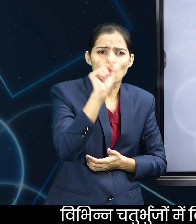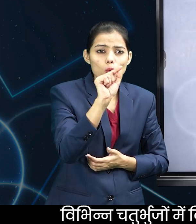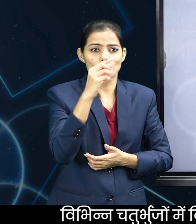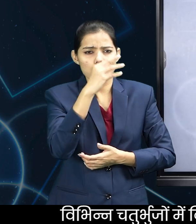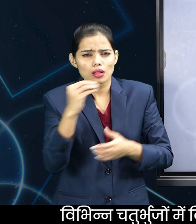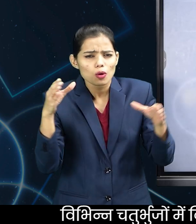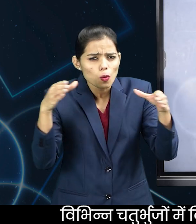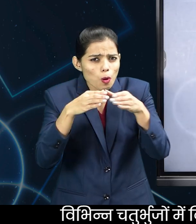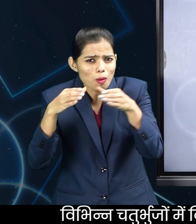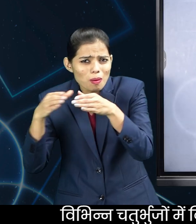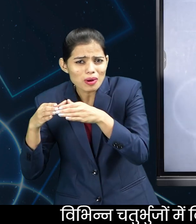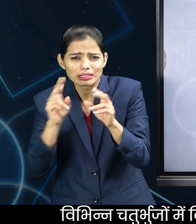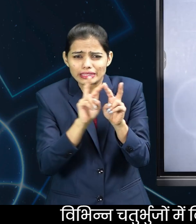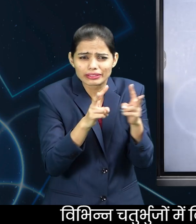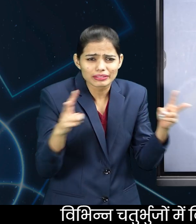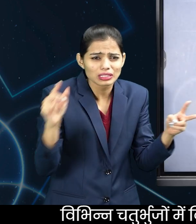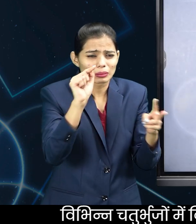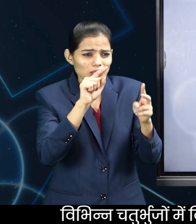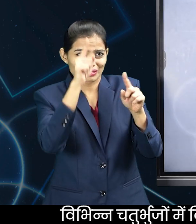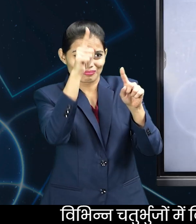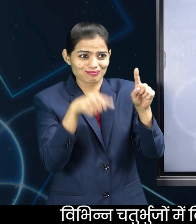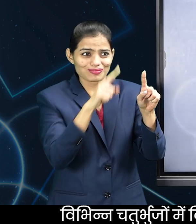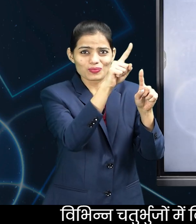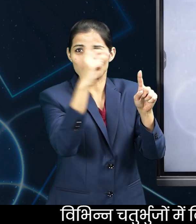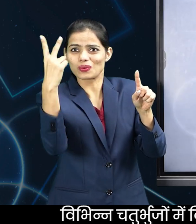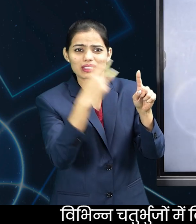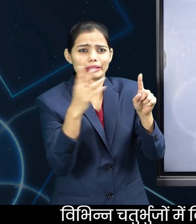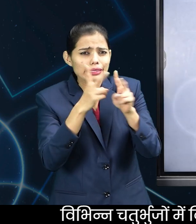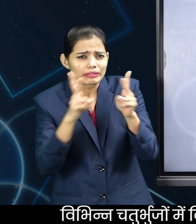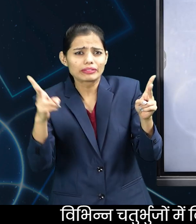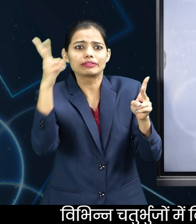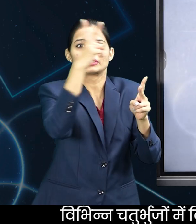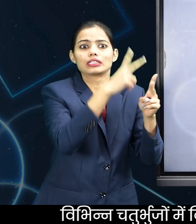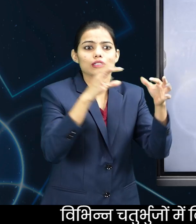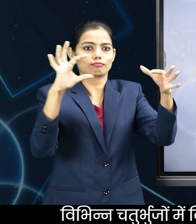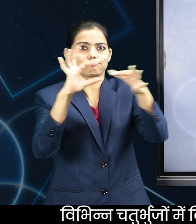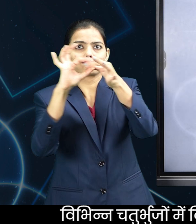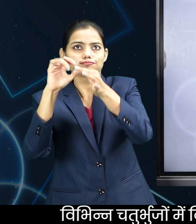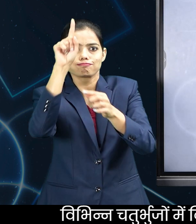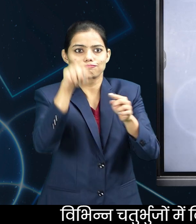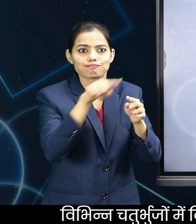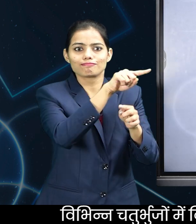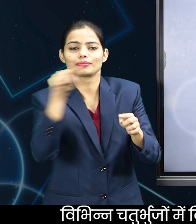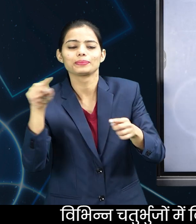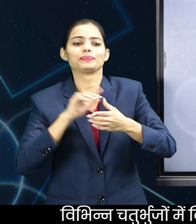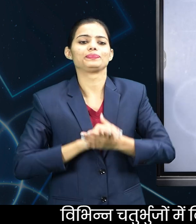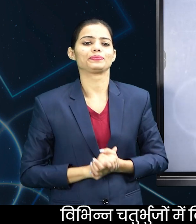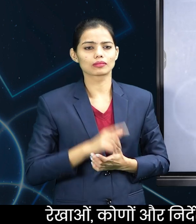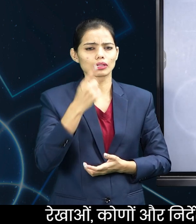विभिन्न चतुर्भुजों में बिंदुओं को सटीक रूप से प्लॉट और वर्गीकृत करना।